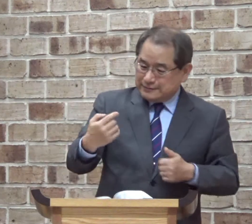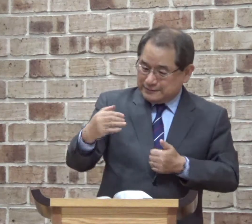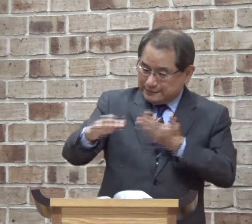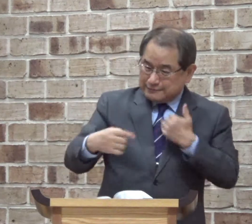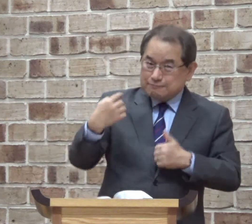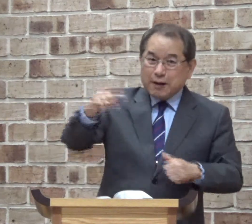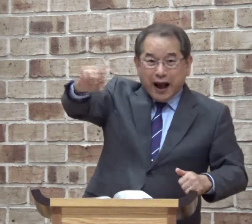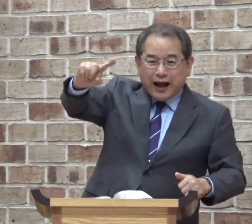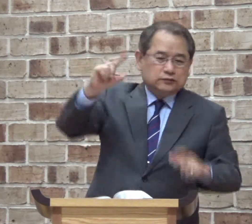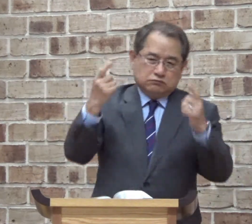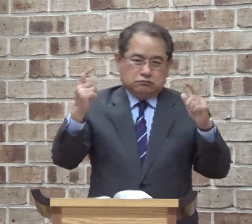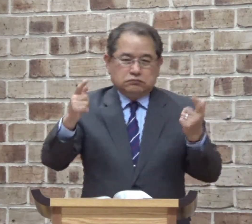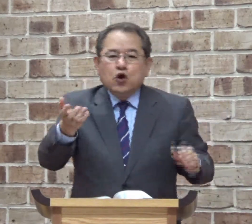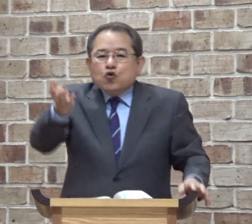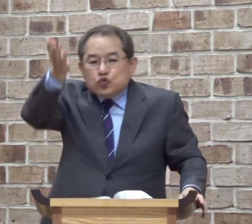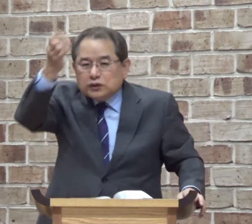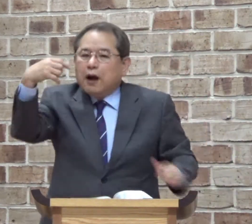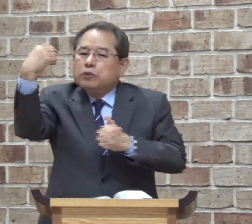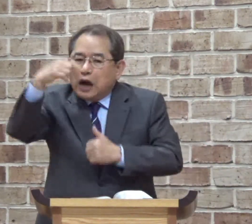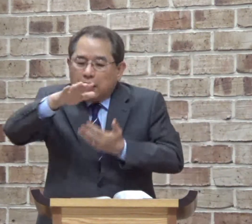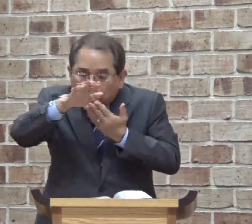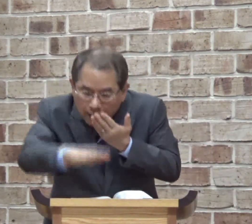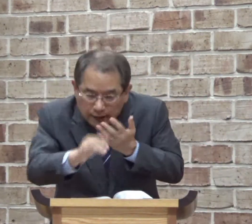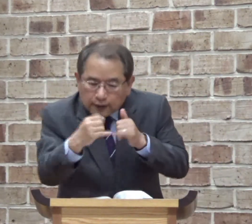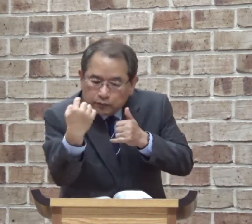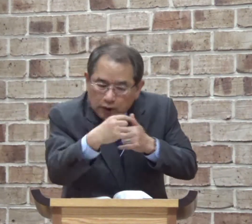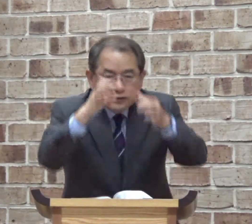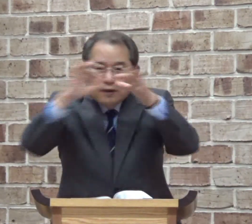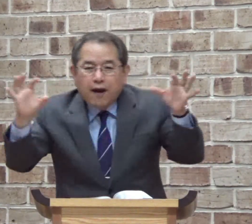지도와 편달을 잘 받아들임 또한